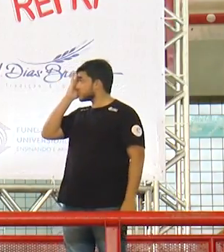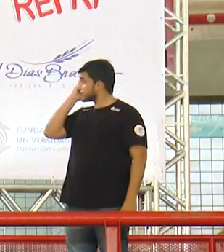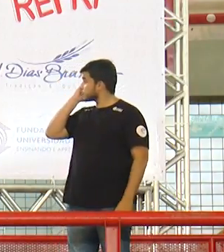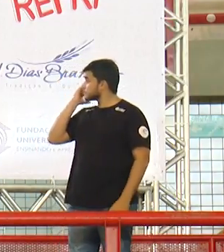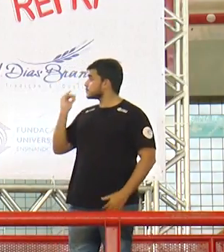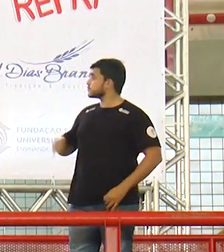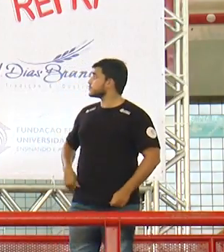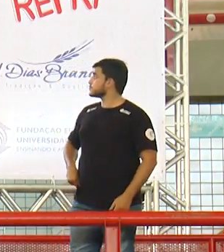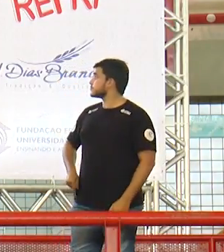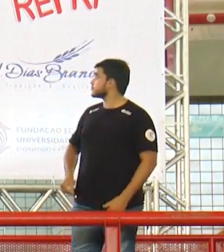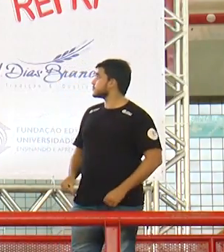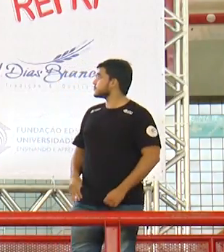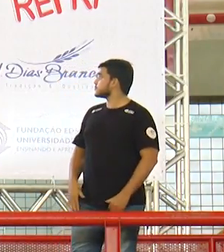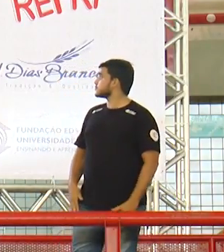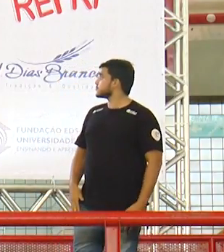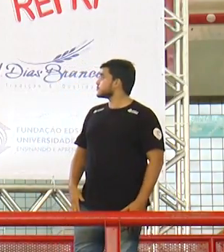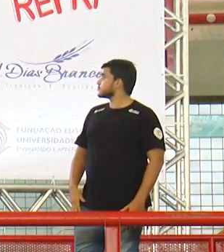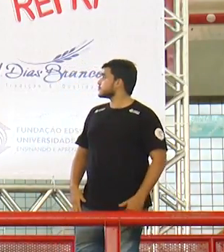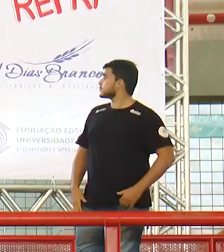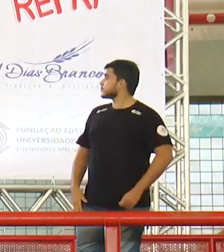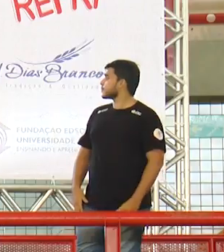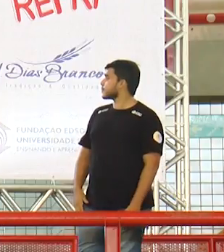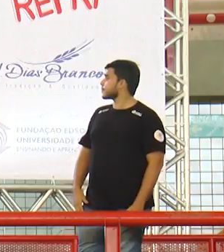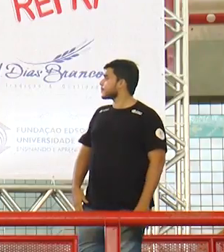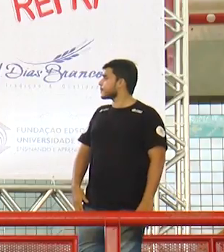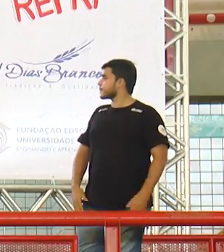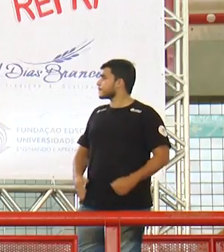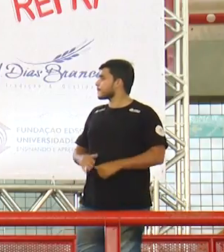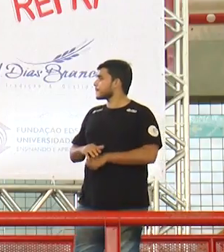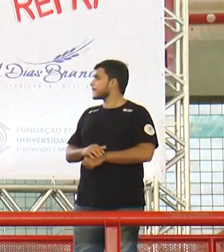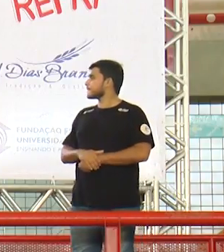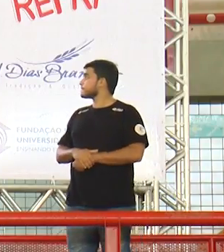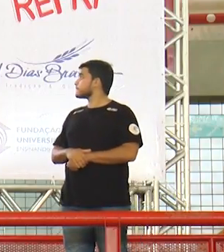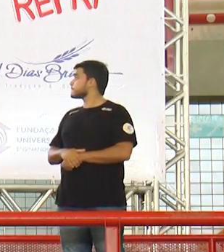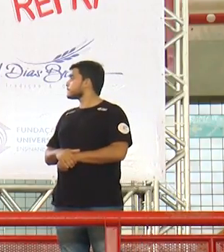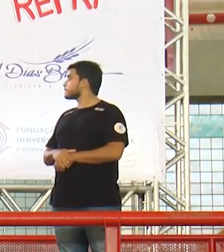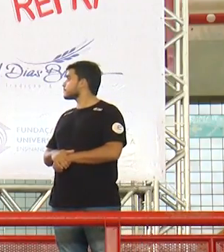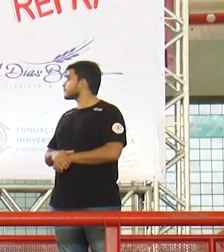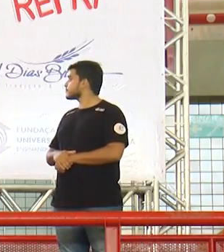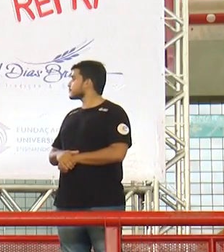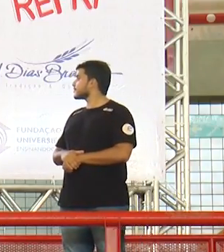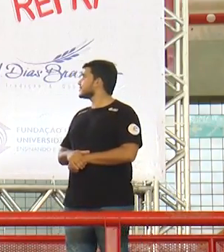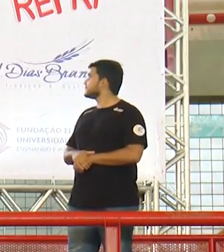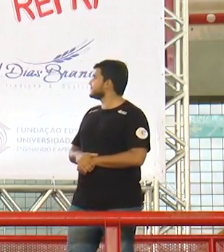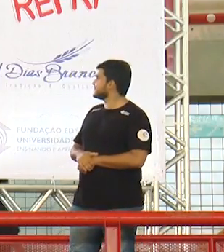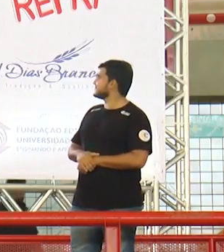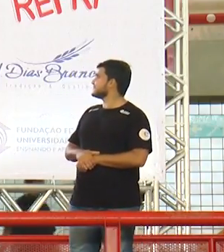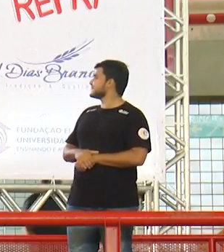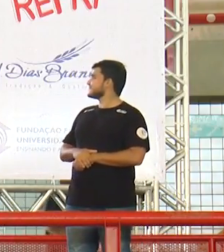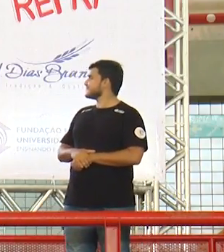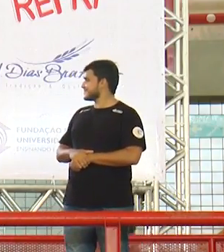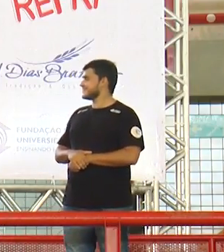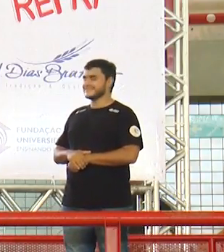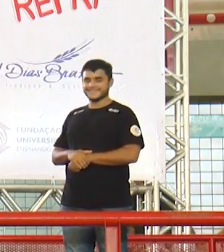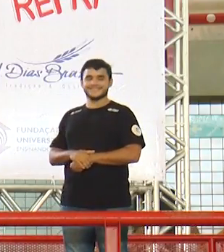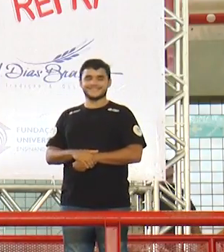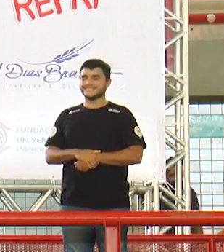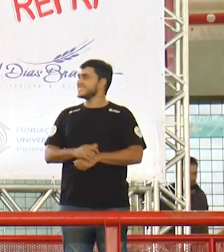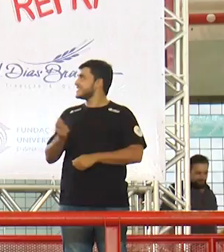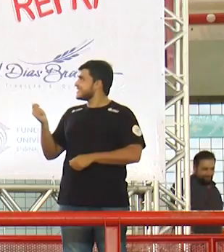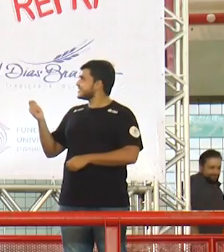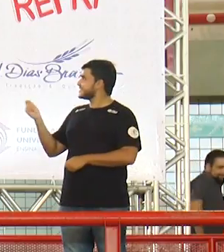Ih, tá aqui, pronto. Pô, 10 anos fazendo esse negócio e eu não aprendo, né? Já